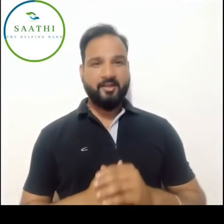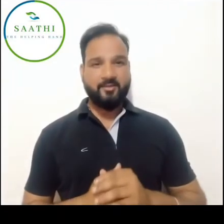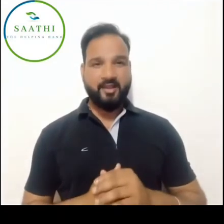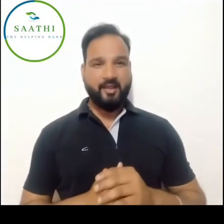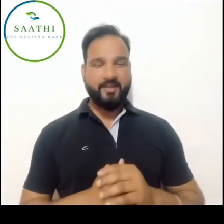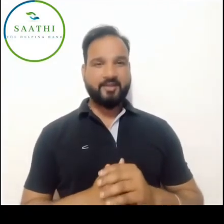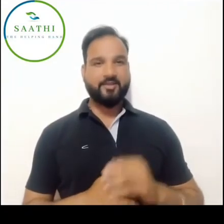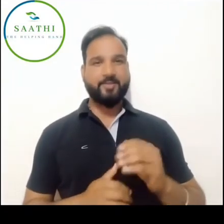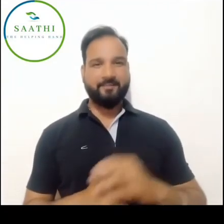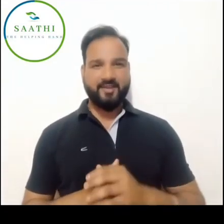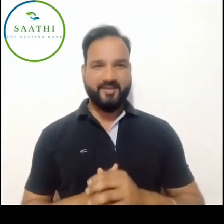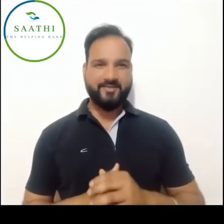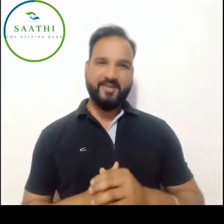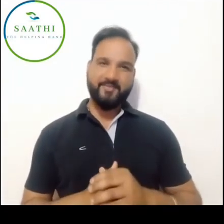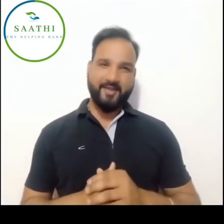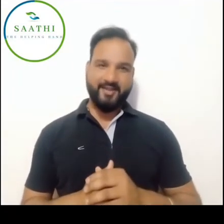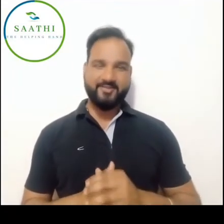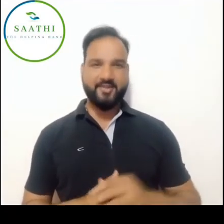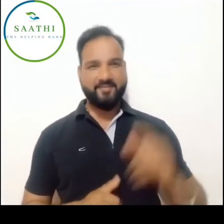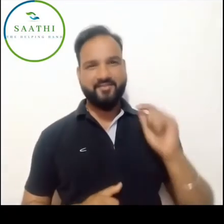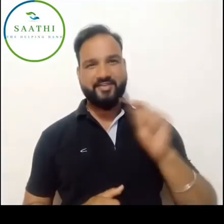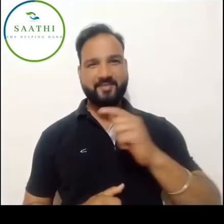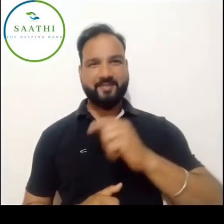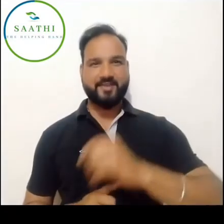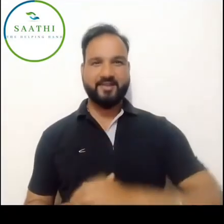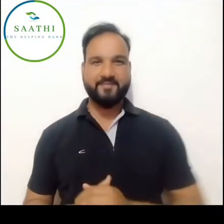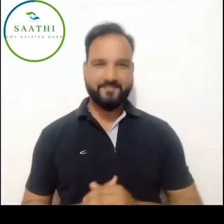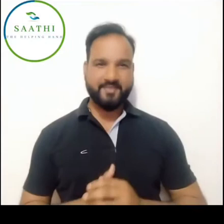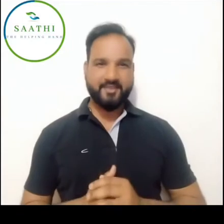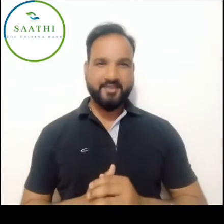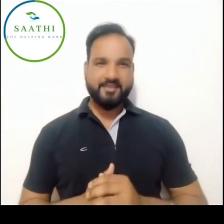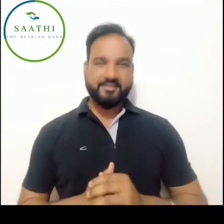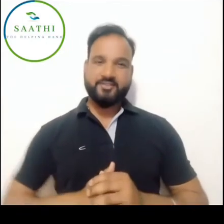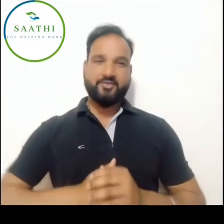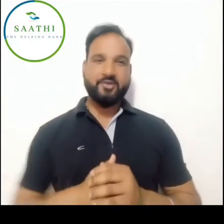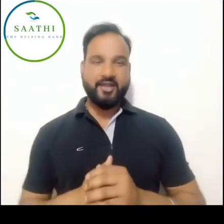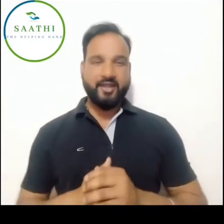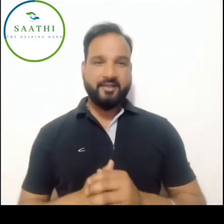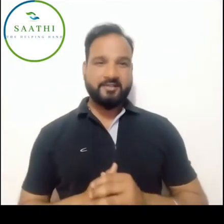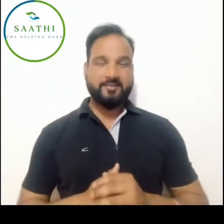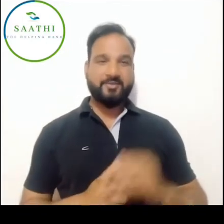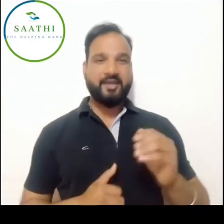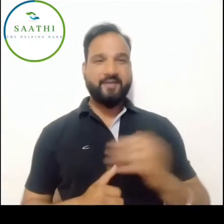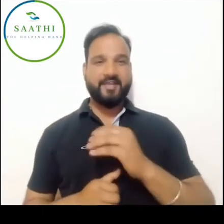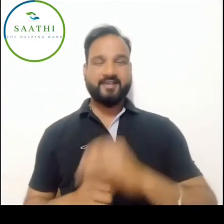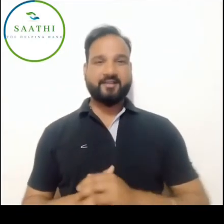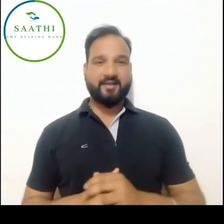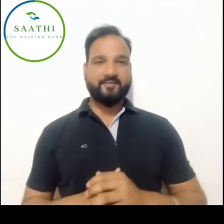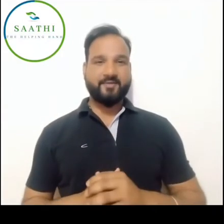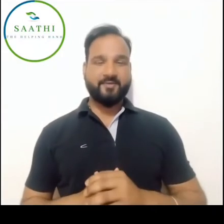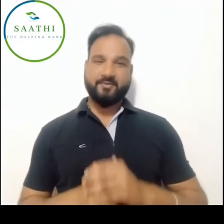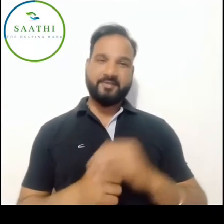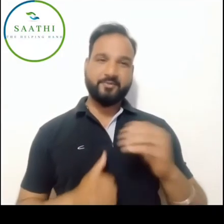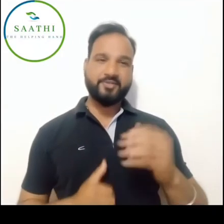धीरे धीरे उसने अपने लक्ष्य को प्राप्त किया। उसने उस पहाड़ी की चोटी पे विजय प्राप्त कर ली। जब वो लौटा, जब उसको इनाम दिया जा रहा